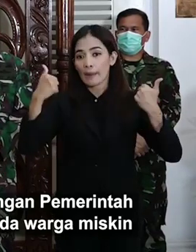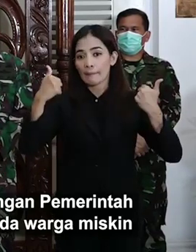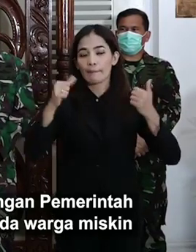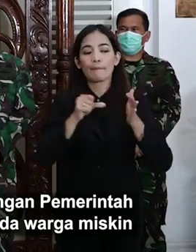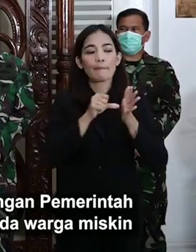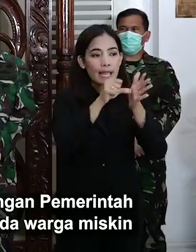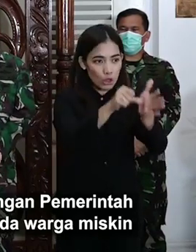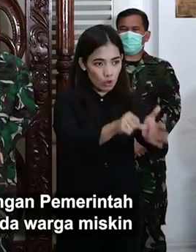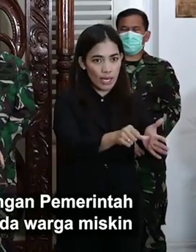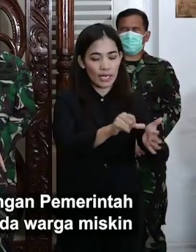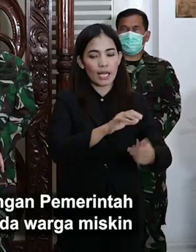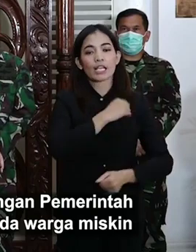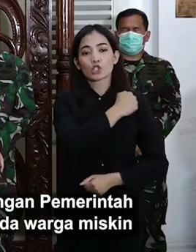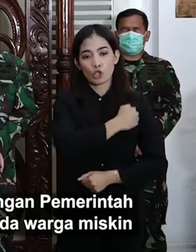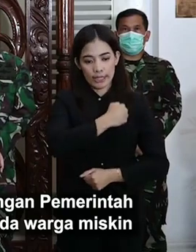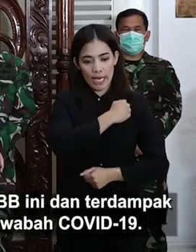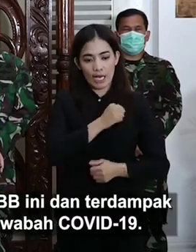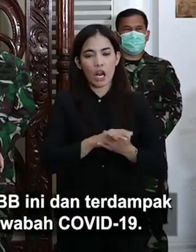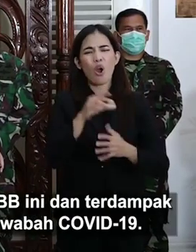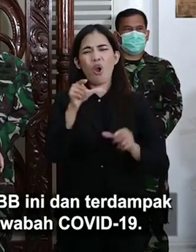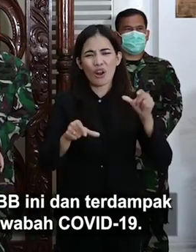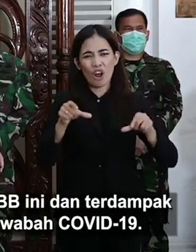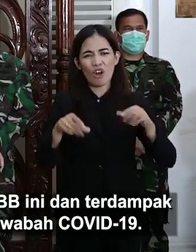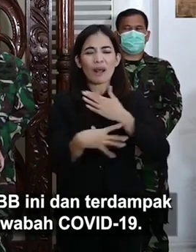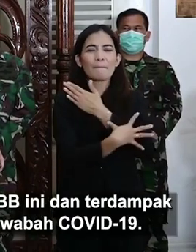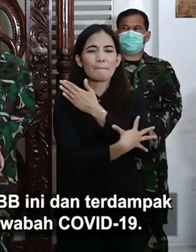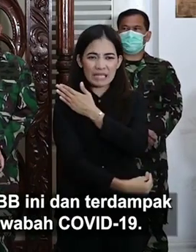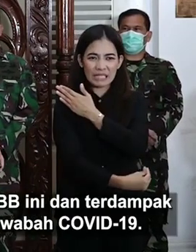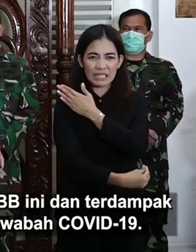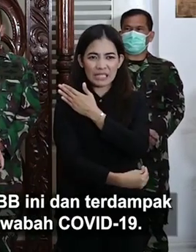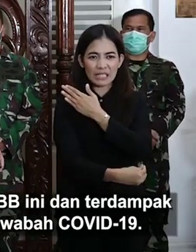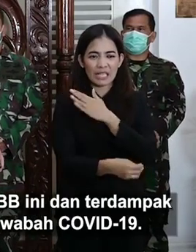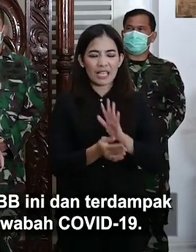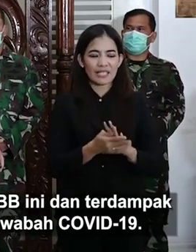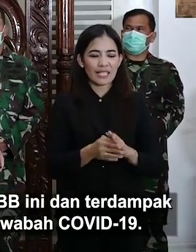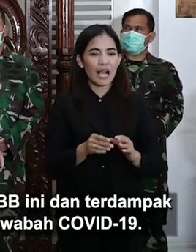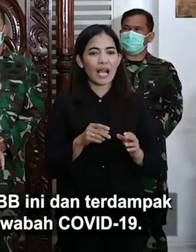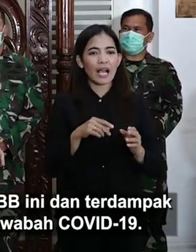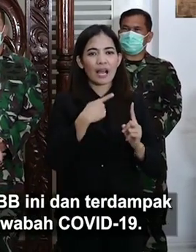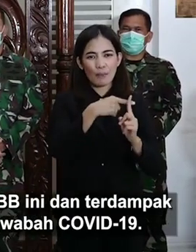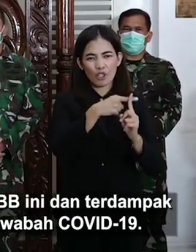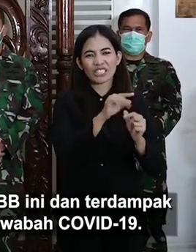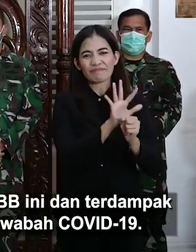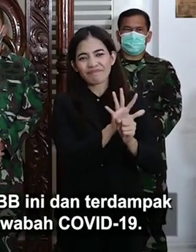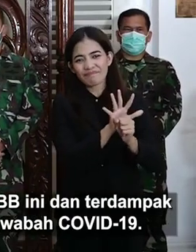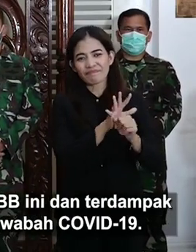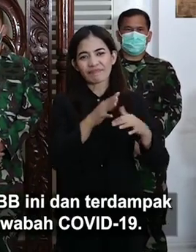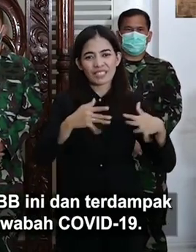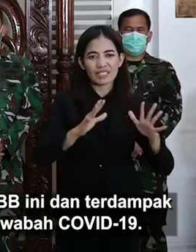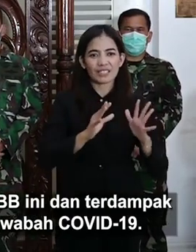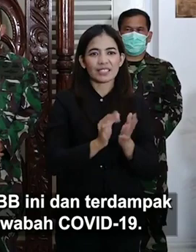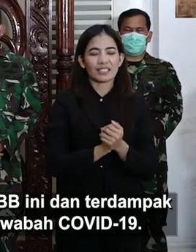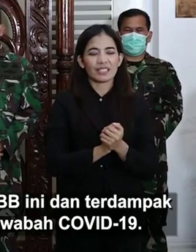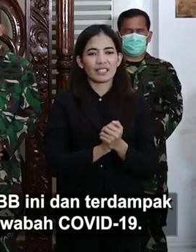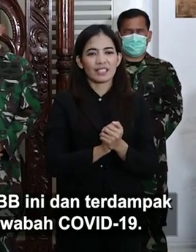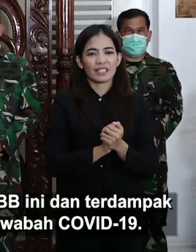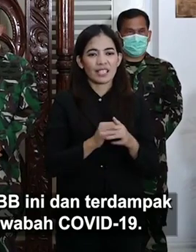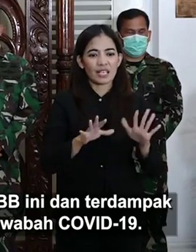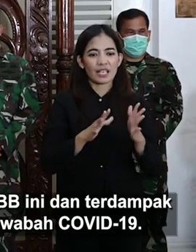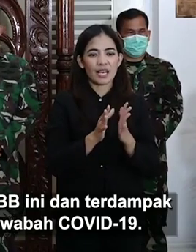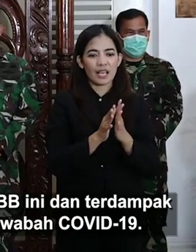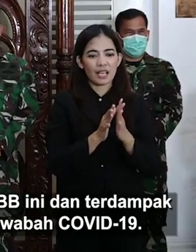bantuan sosial kepada warga miskin dan rentan yang terdampak atas pelaksanaan PSBB